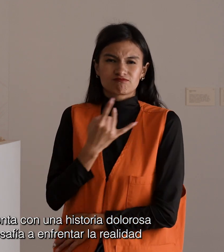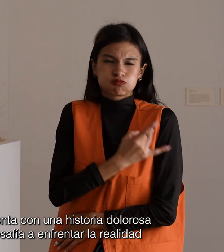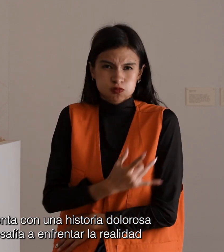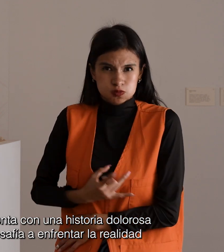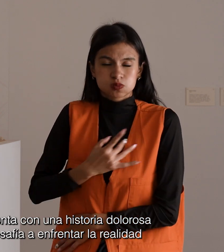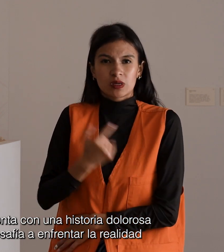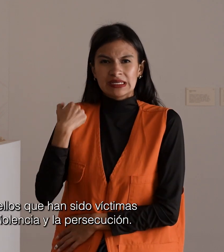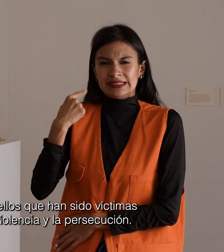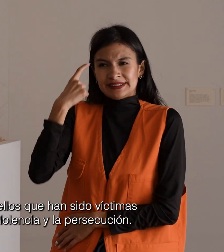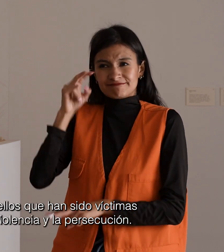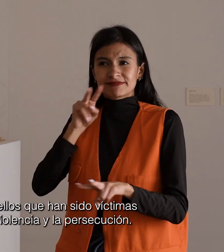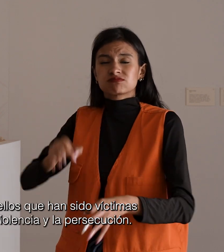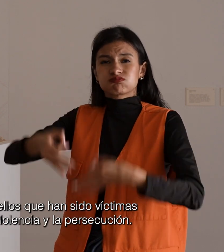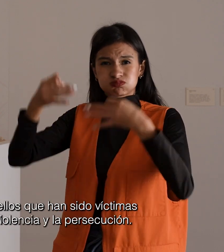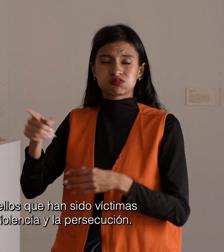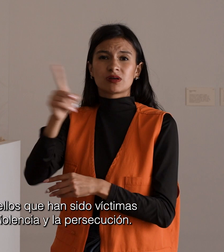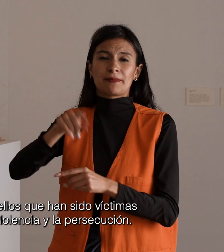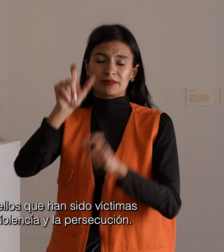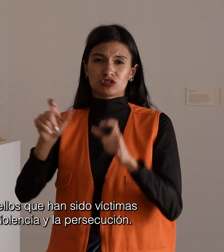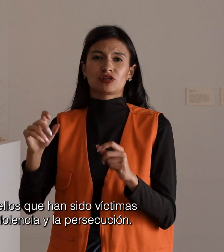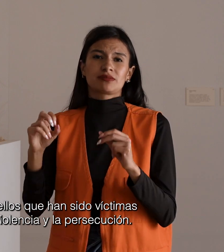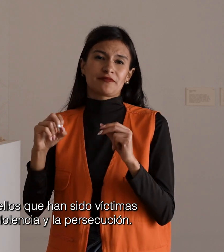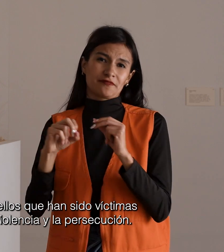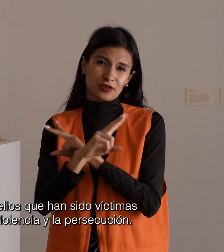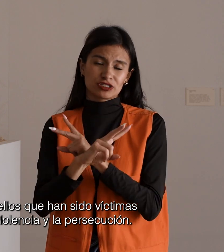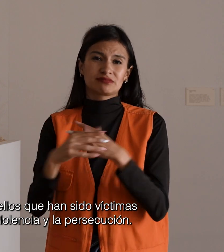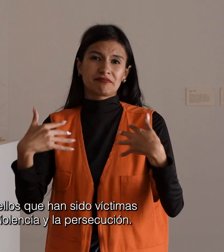enfrentar la realidad de aquellos que han sido Víctimas de la violencia y la persecución